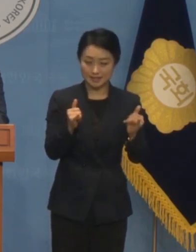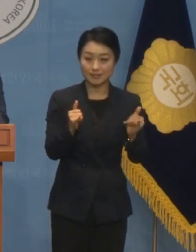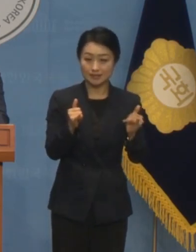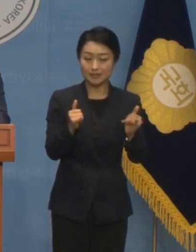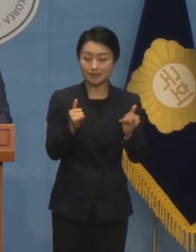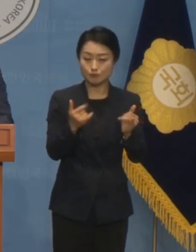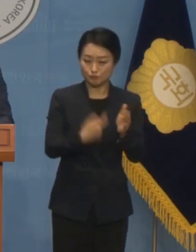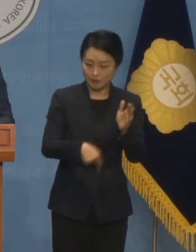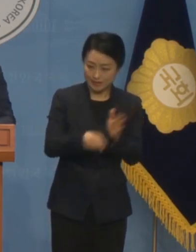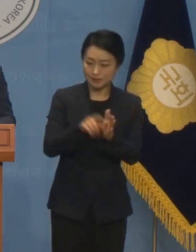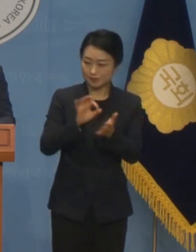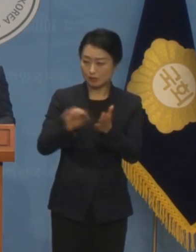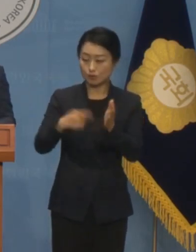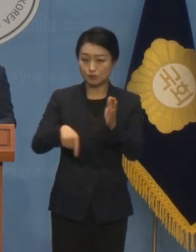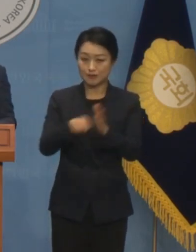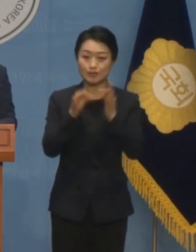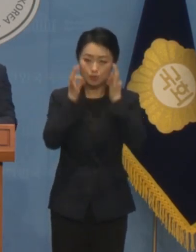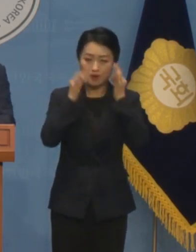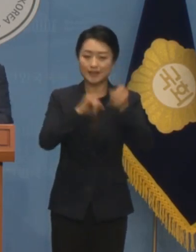돌려놓겠습니다.